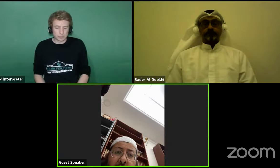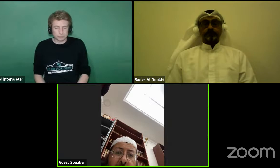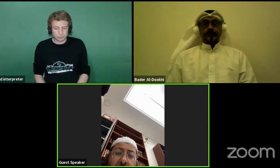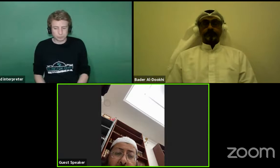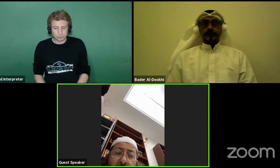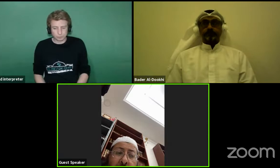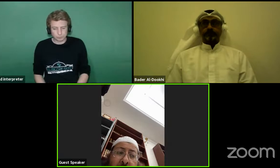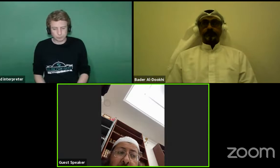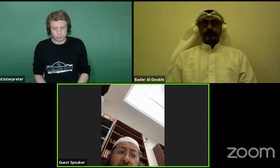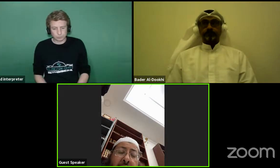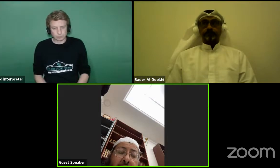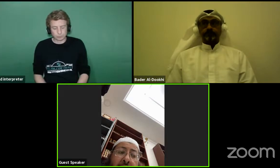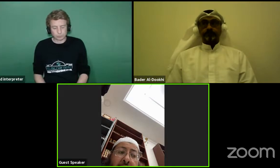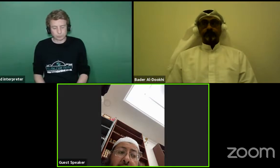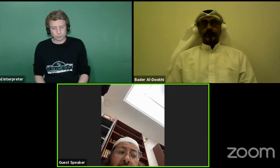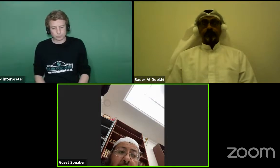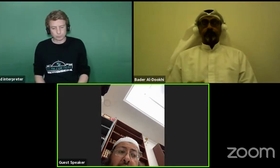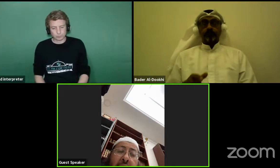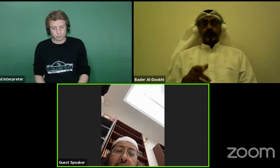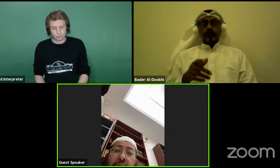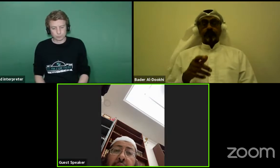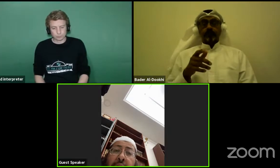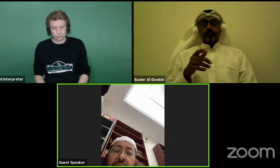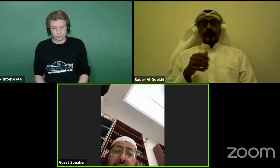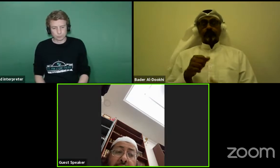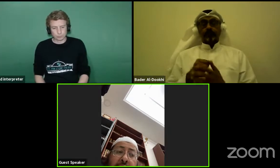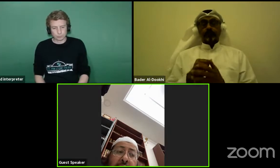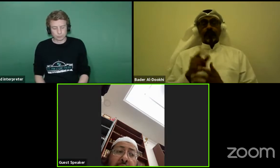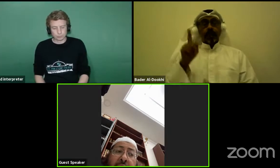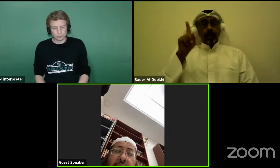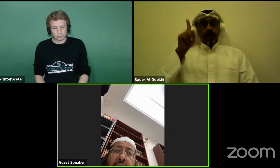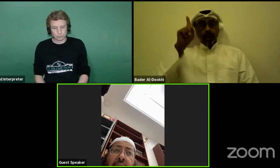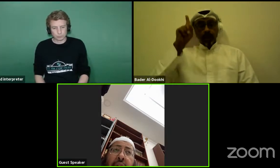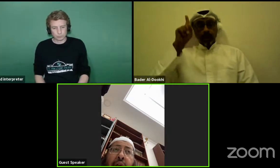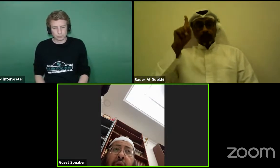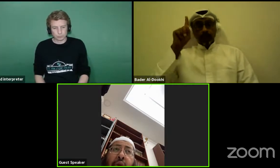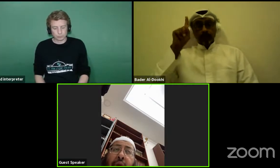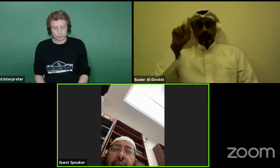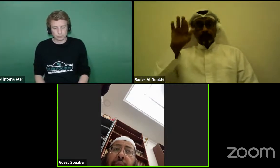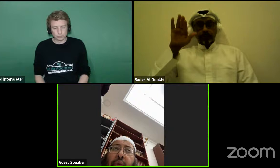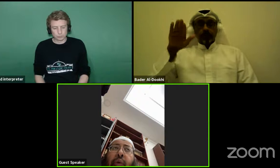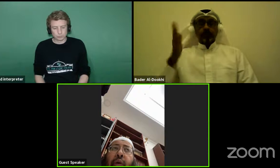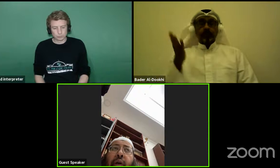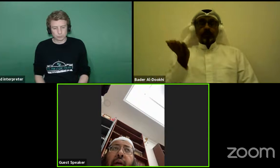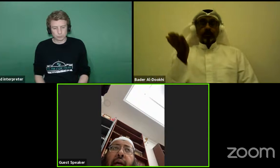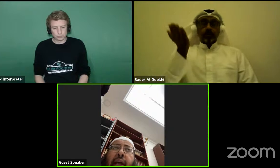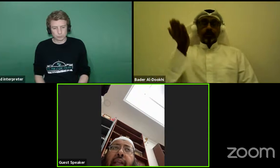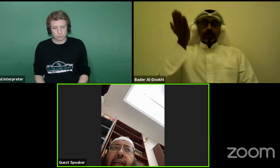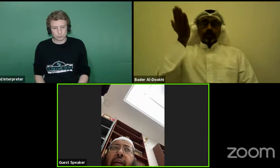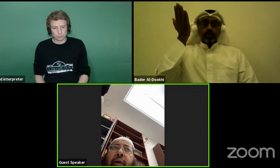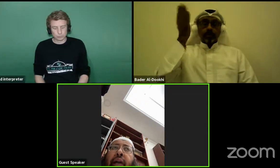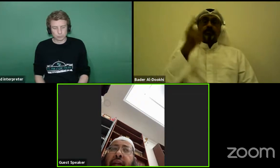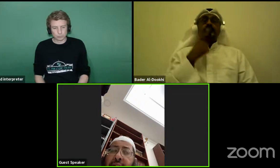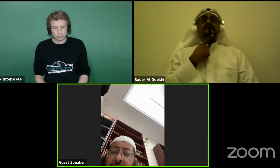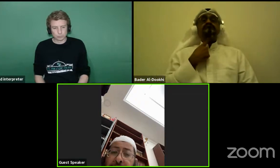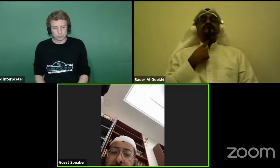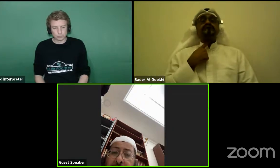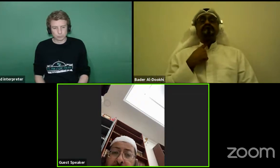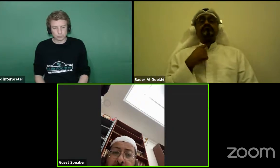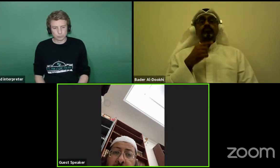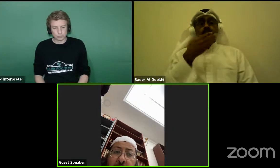إذن أيها الإخوة في الله، الله تبارك وتعالى يحب هذه